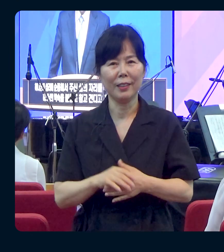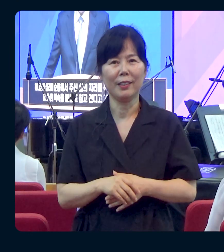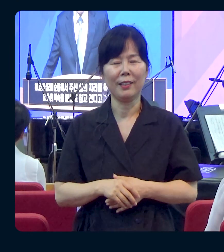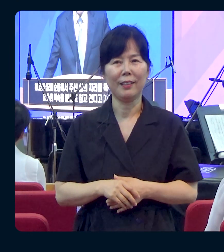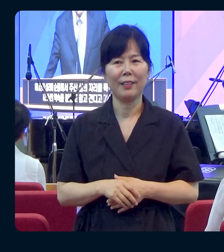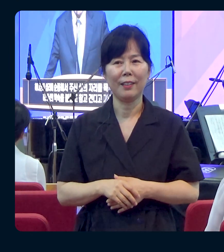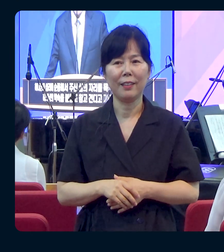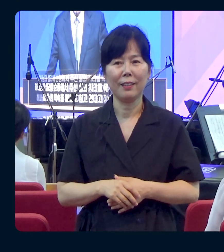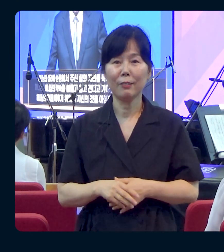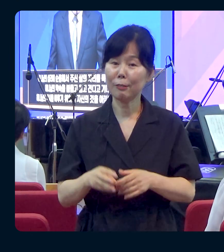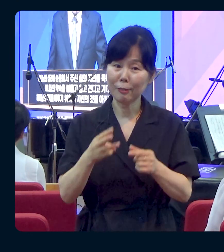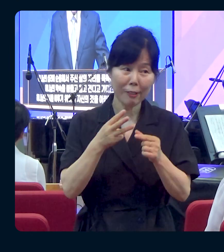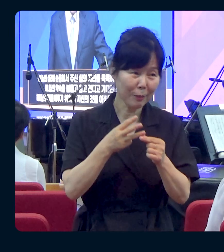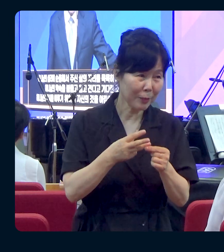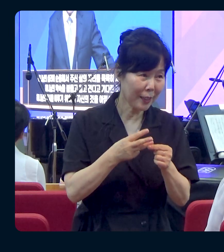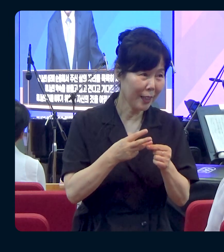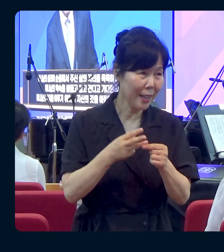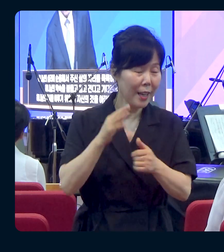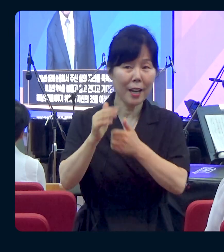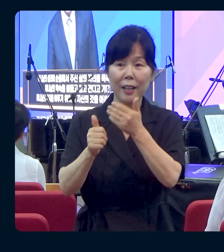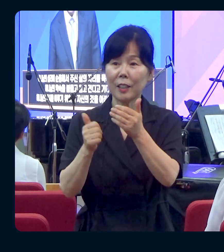크레딧 스코어가 높아요.